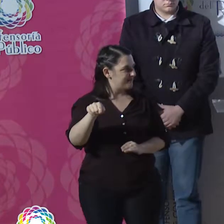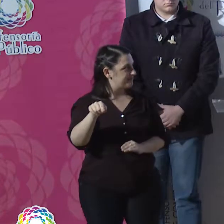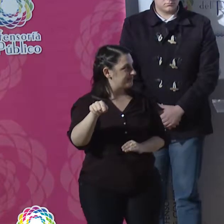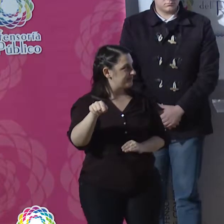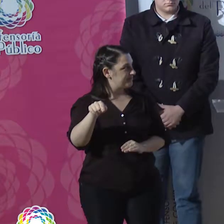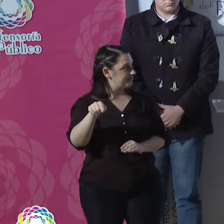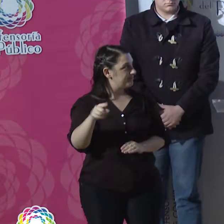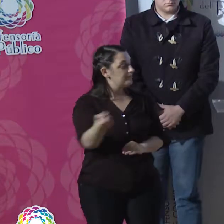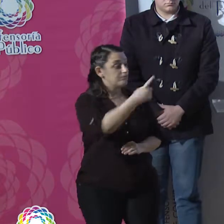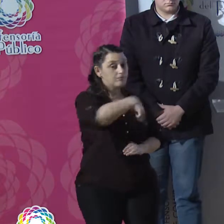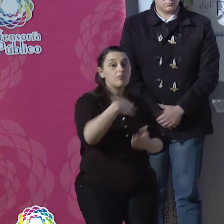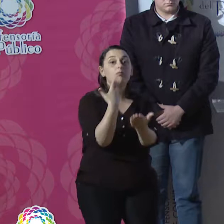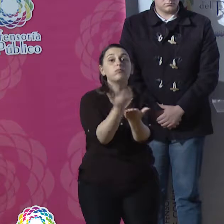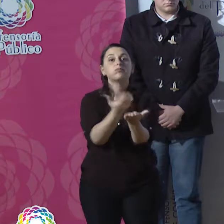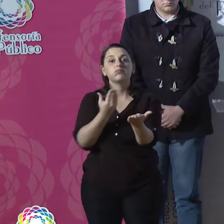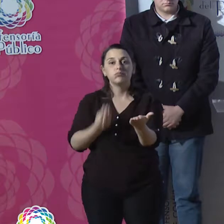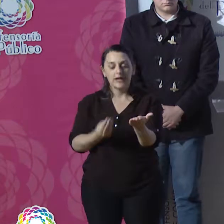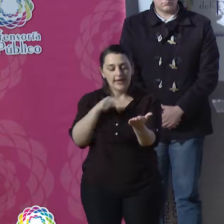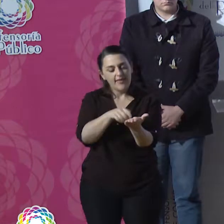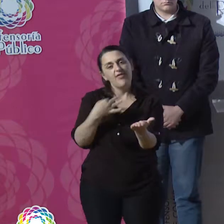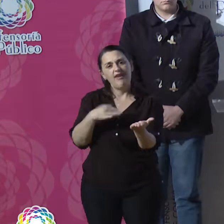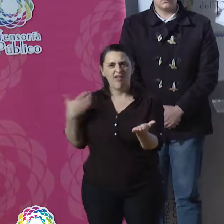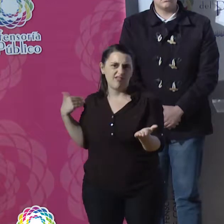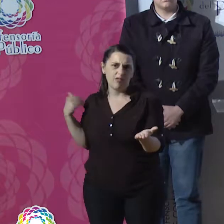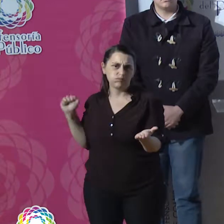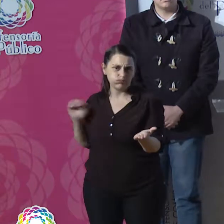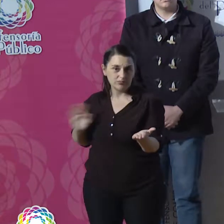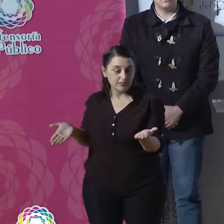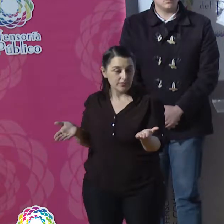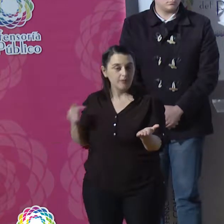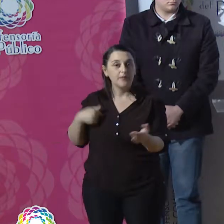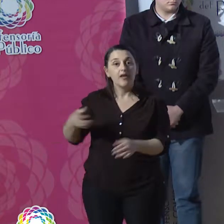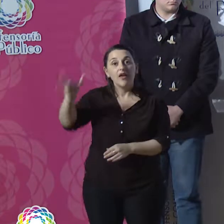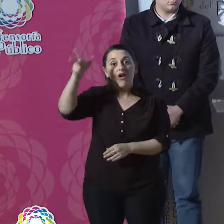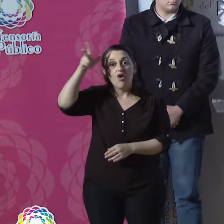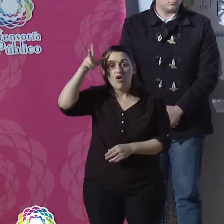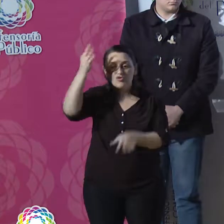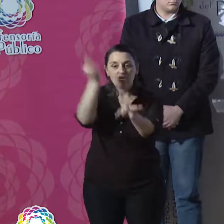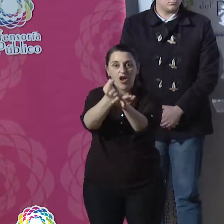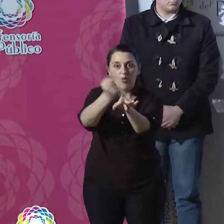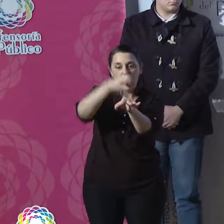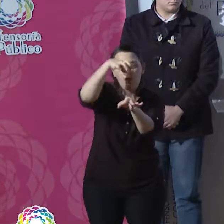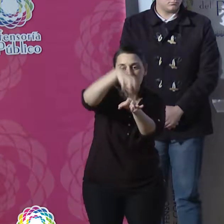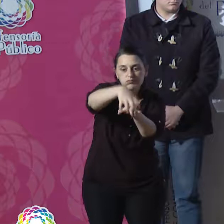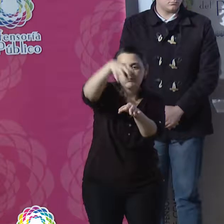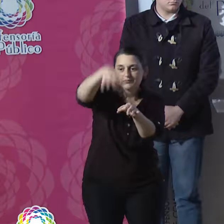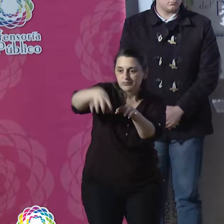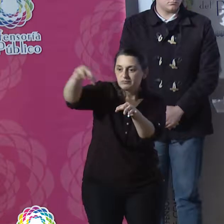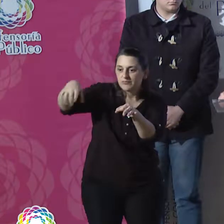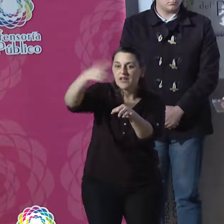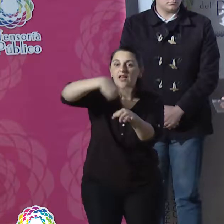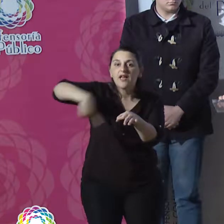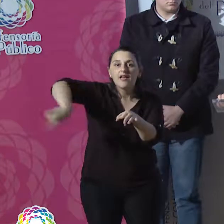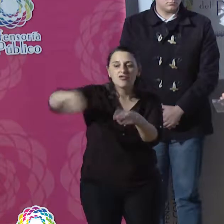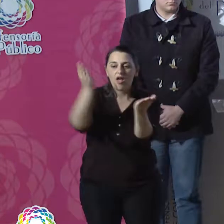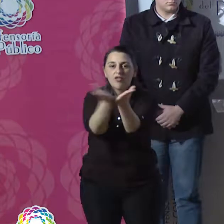lo que venimos a proponer es lo que debería estar hecho que ocho de cada ocho escuelas que sus alumnos tengan la oportunidad de acercarse a nuevas